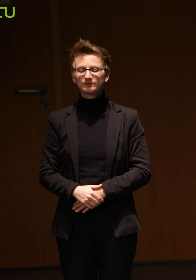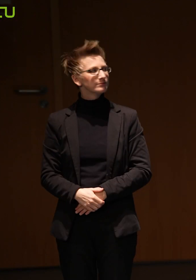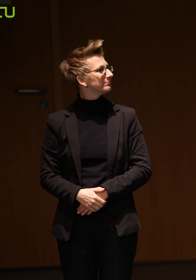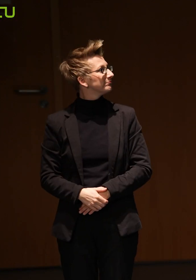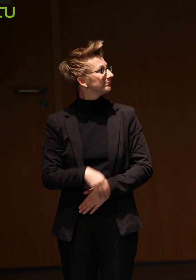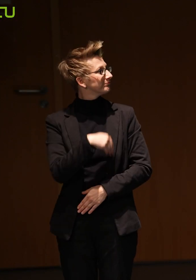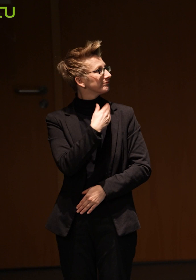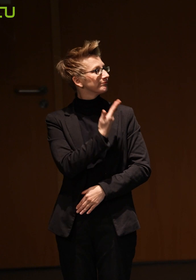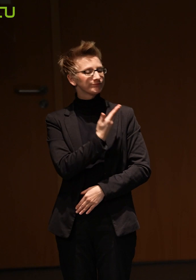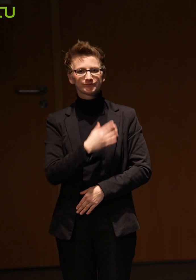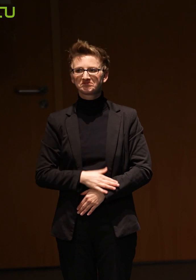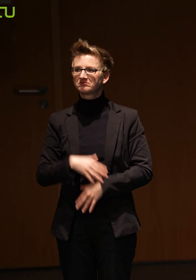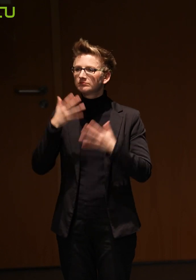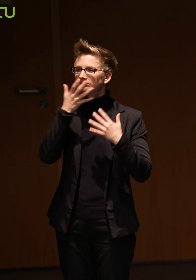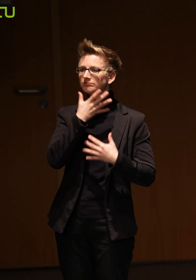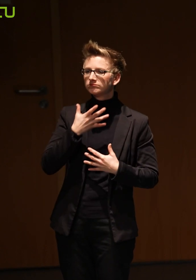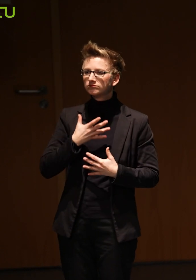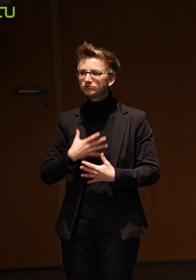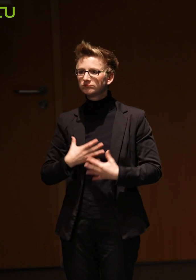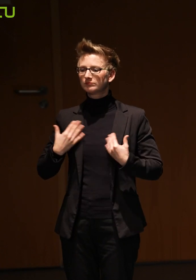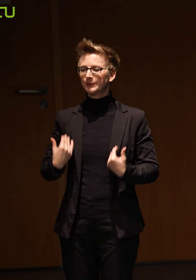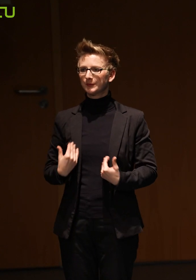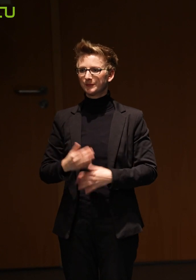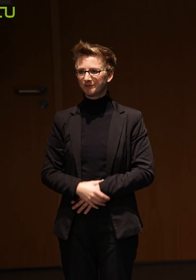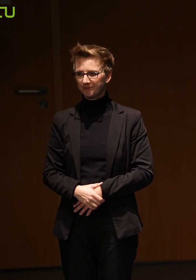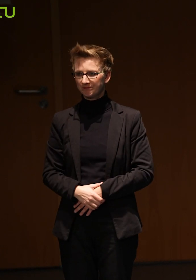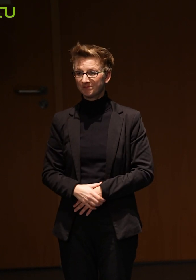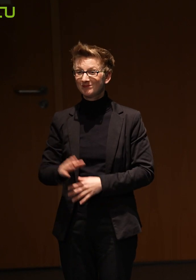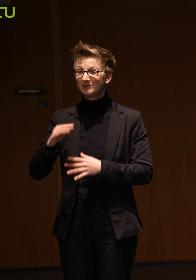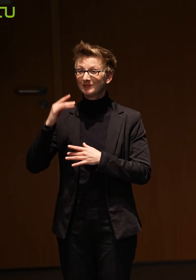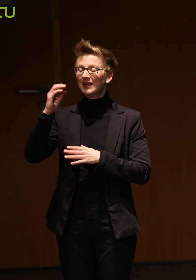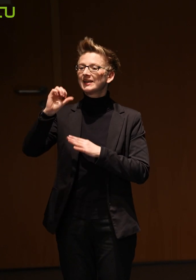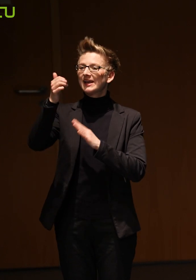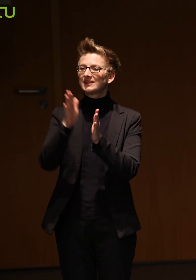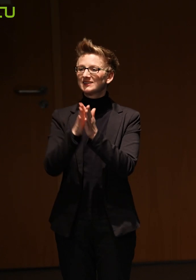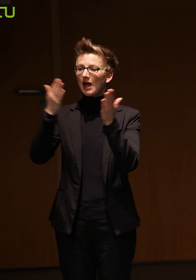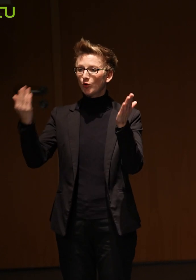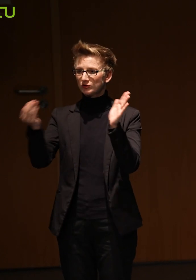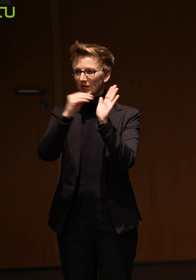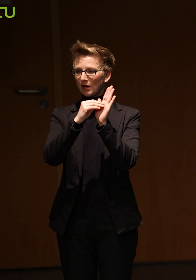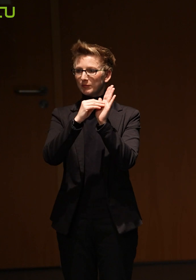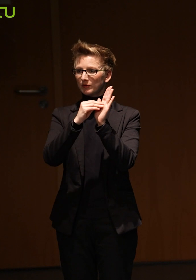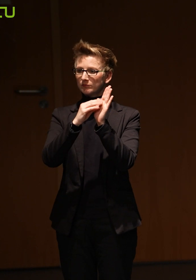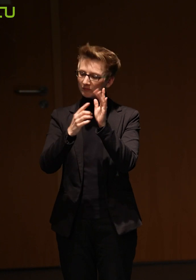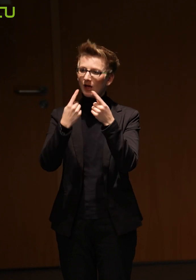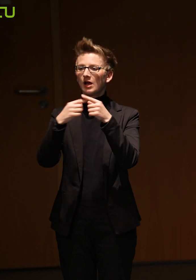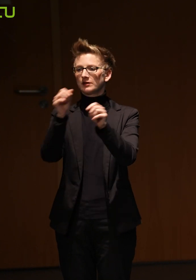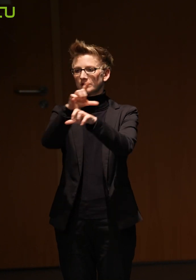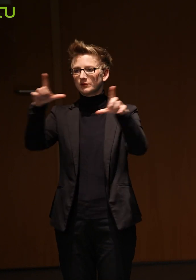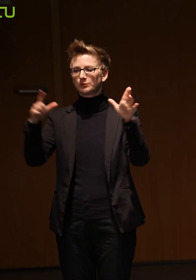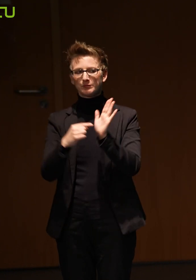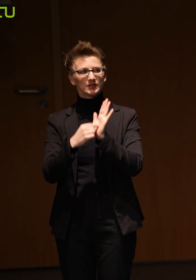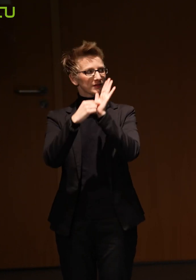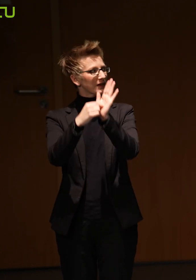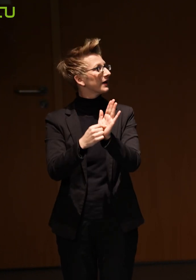In der Erstausgabe dagegen findet sich ein Stich nach einer verschollenen Daguerreotypie. Dieses frühe Bild war lange